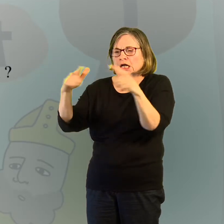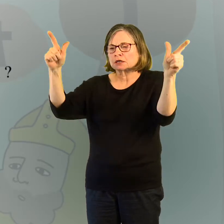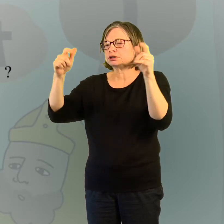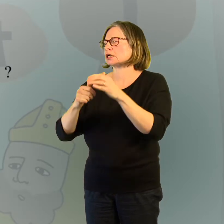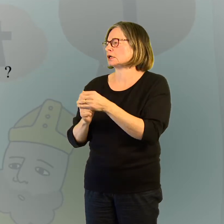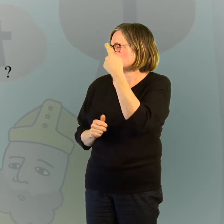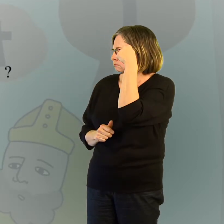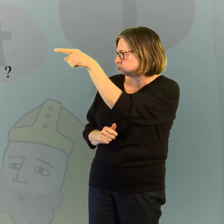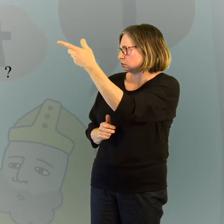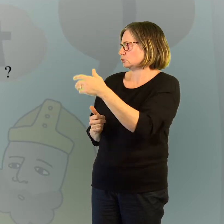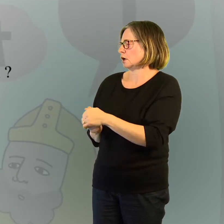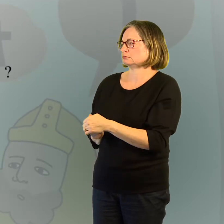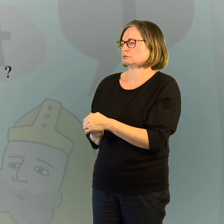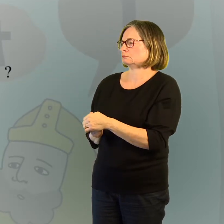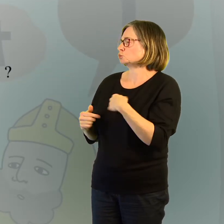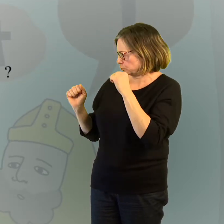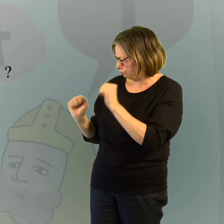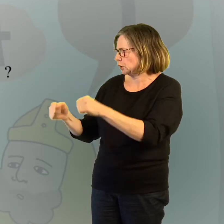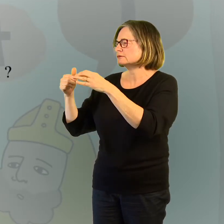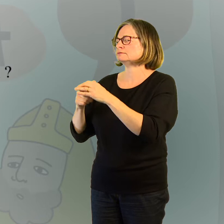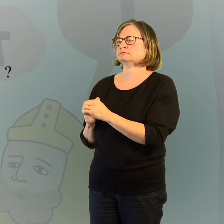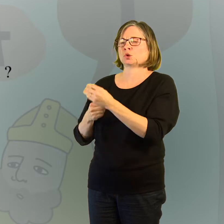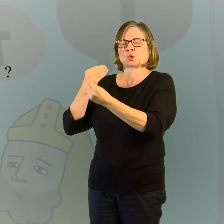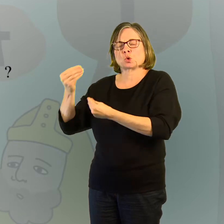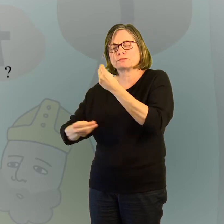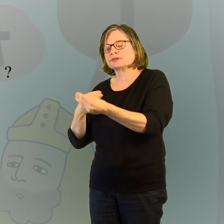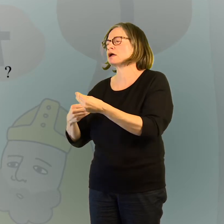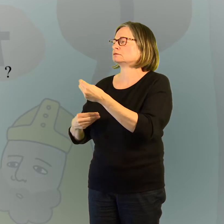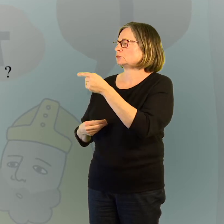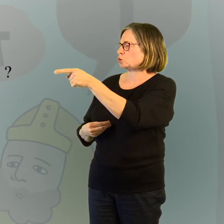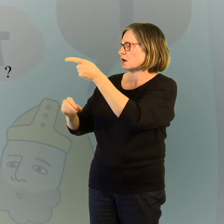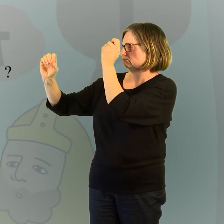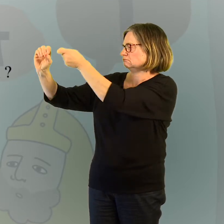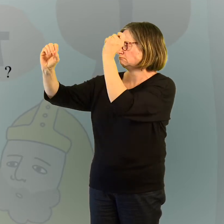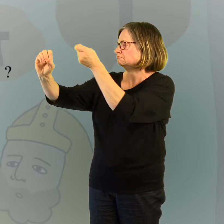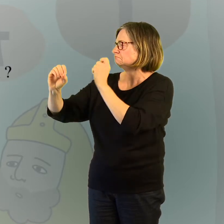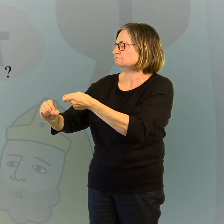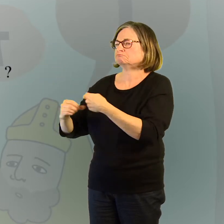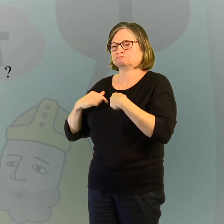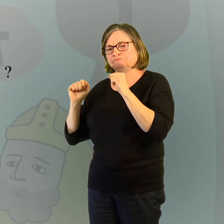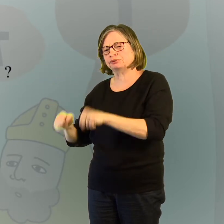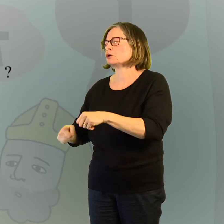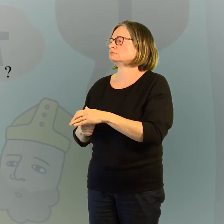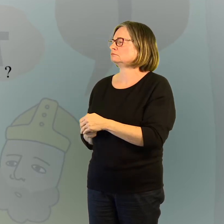pas que j'ai le pouvoir de te libérer et que j'ai aussi le pouvoir de te clouer sur une croix ?»